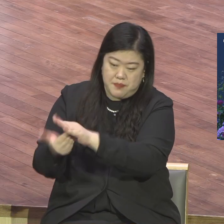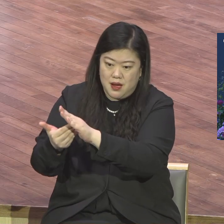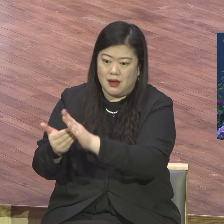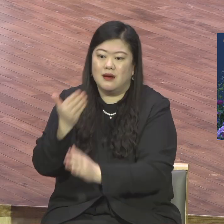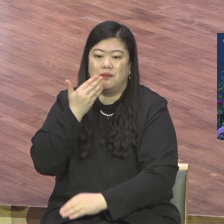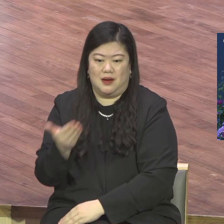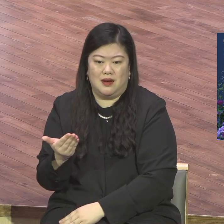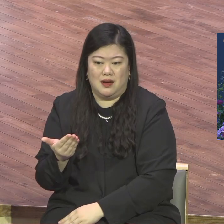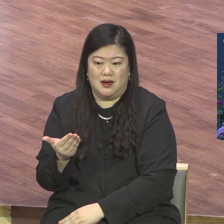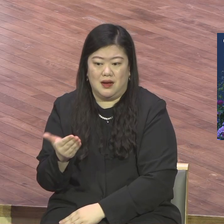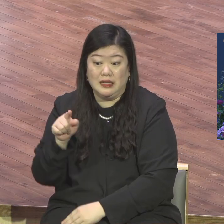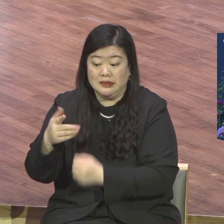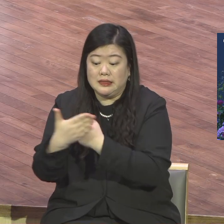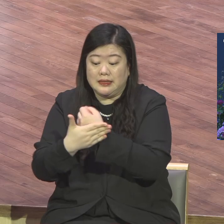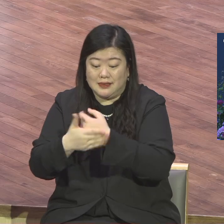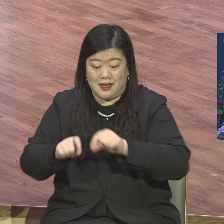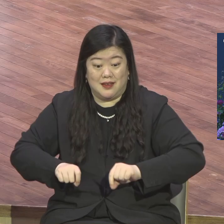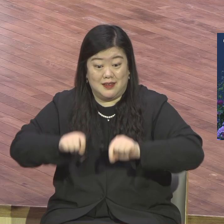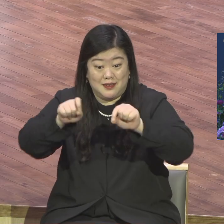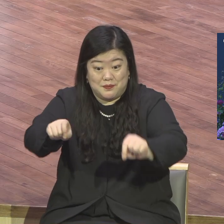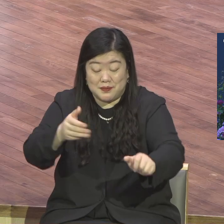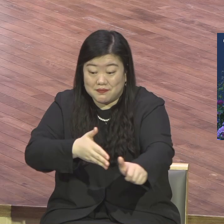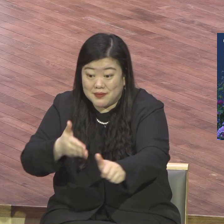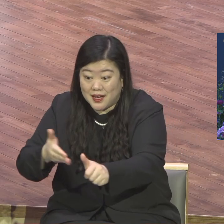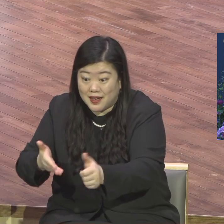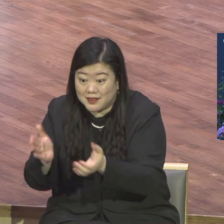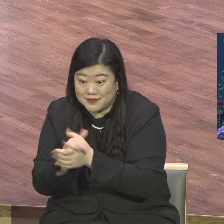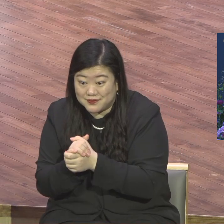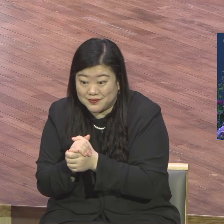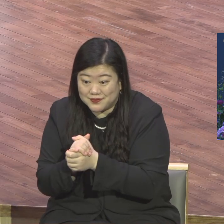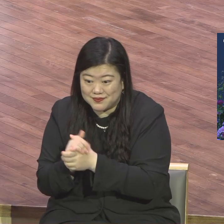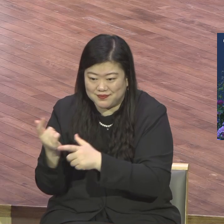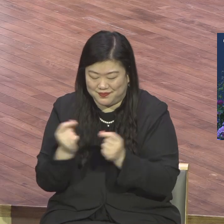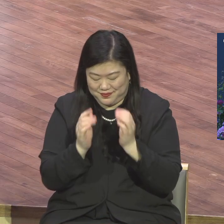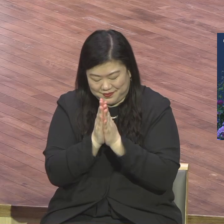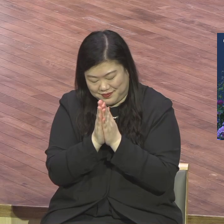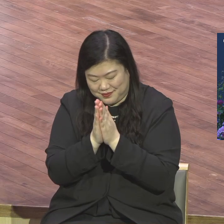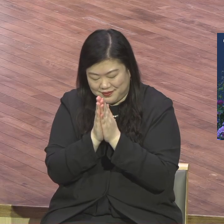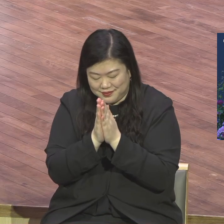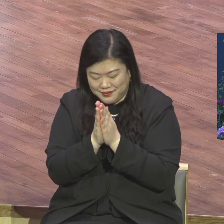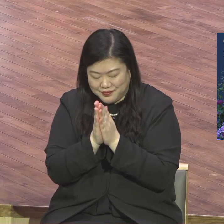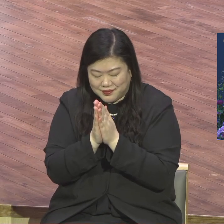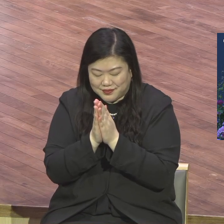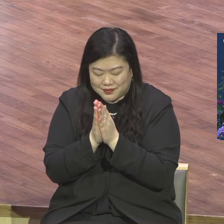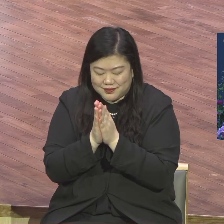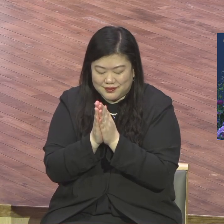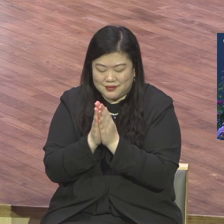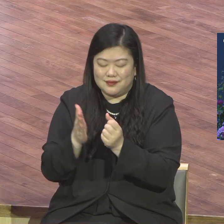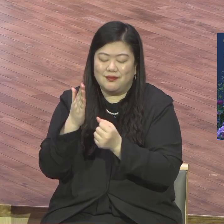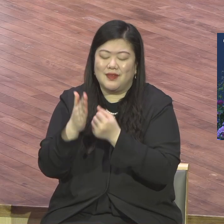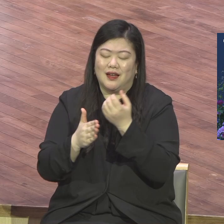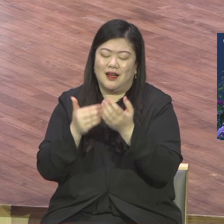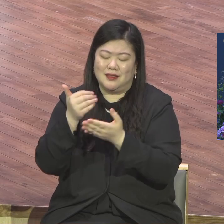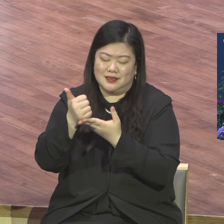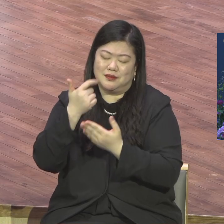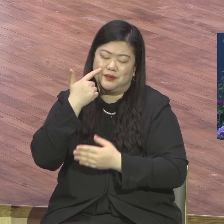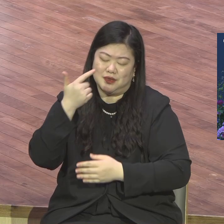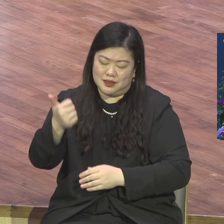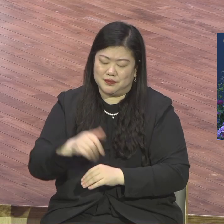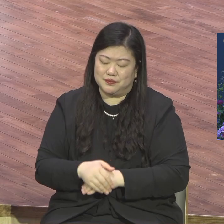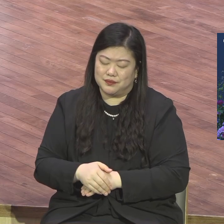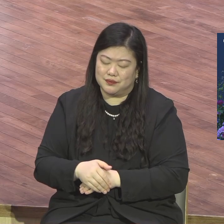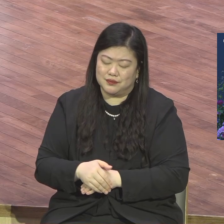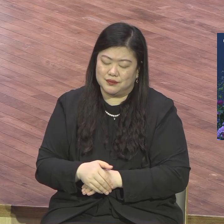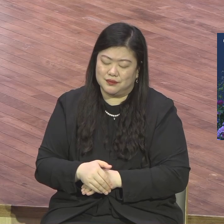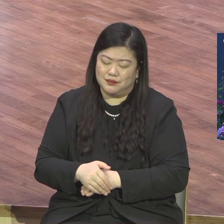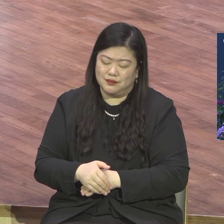절대 제자들 다 되시기를 주님으로 축복합니다. 기도합시다. 아버지 하나님, 나를 향한 하나님의